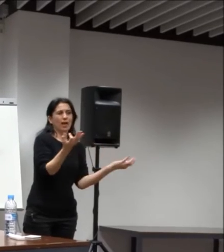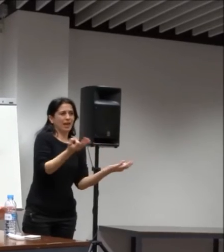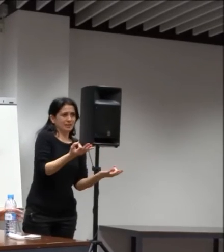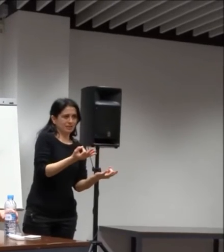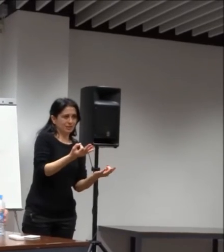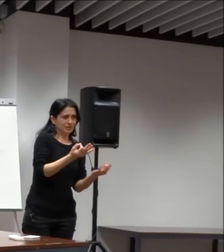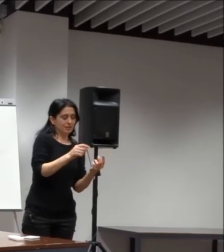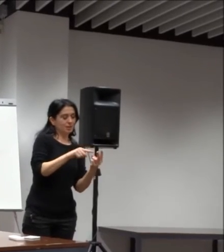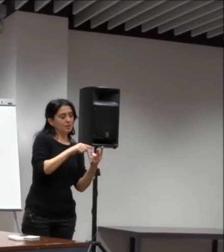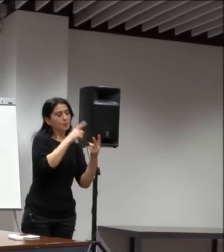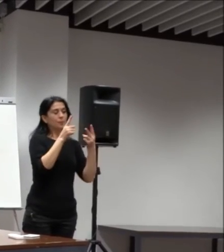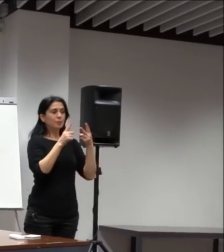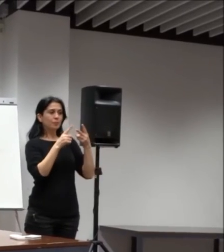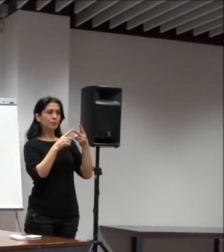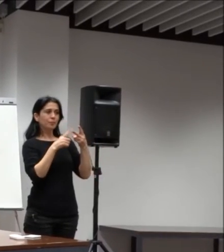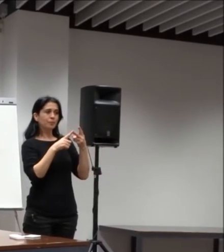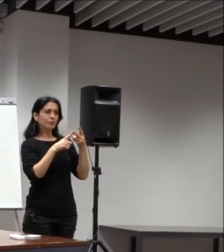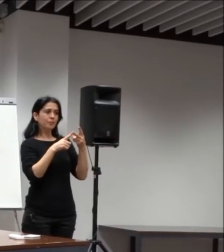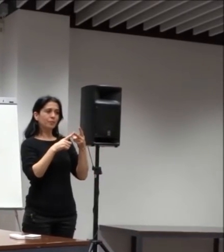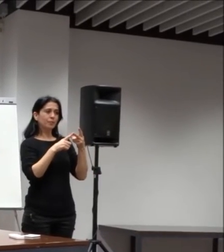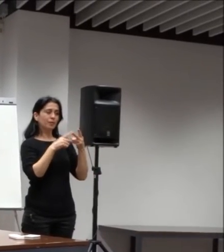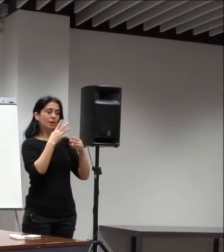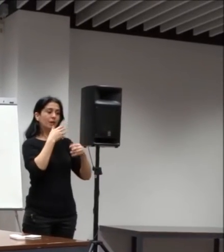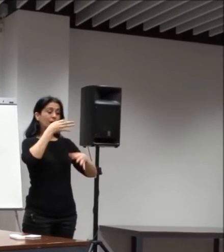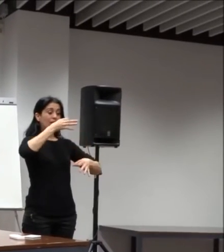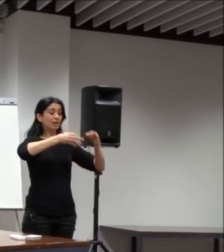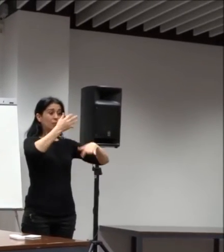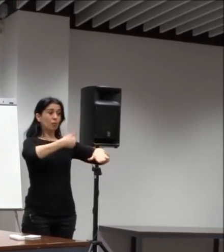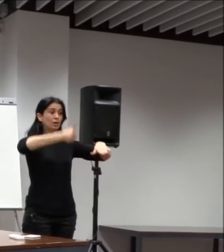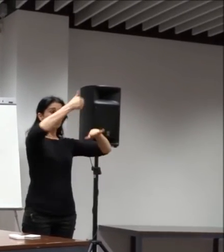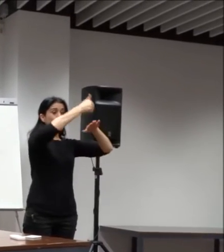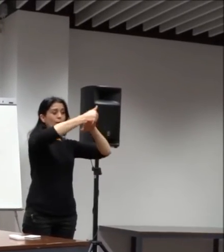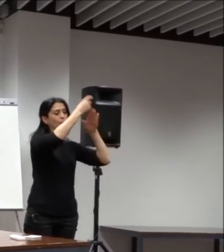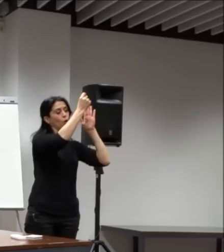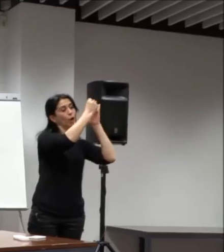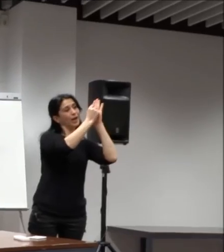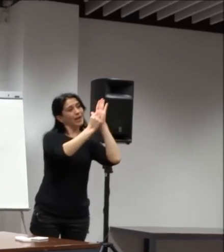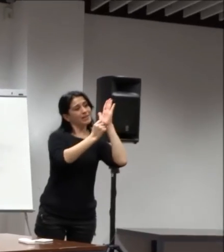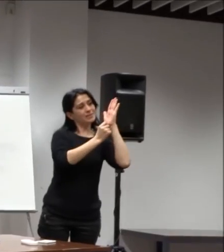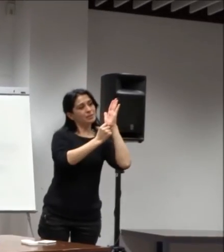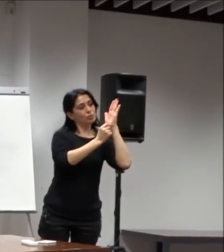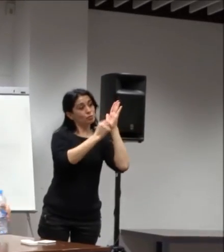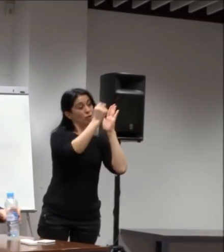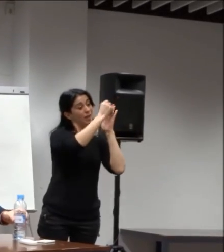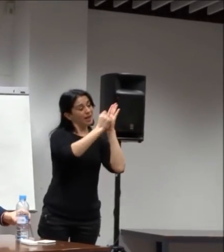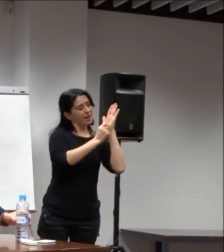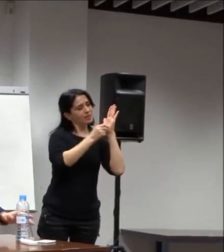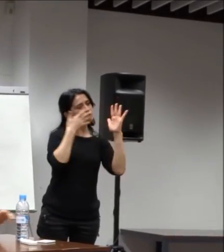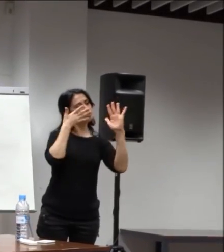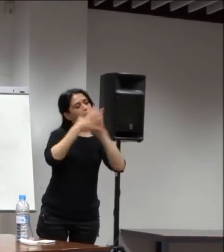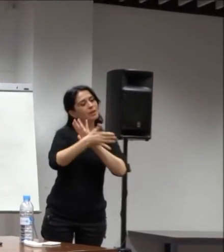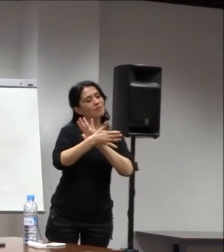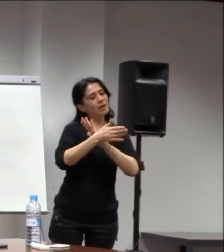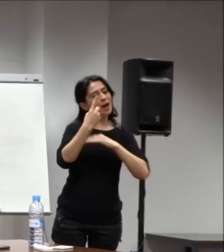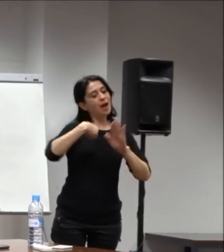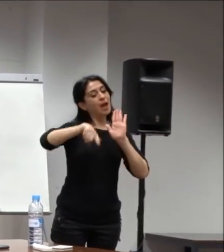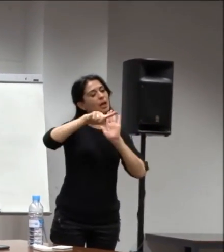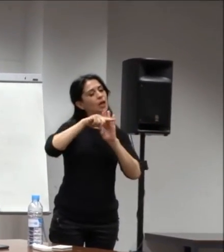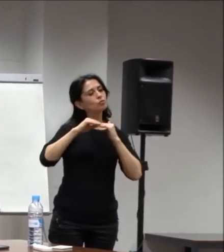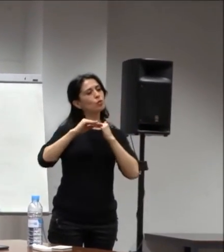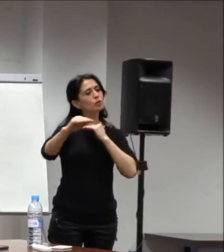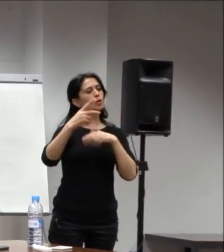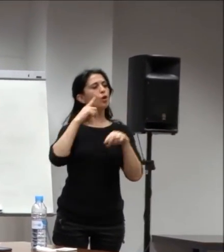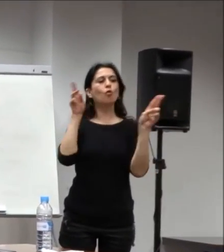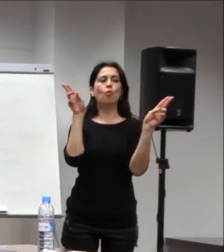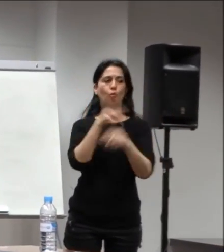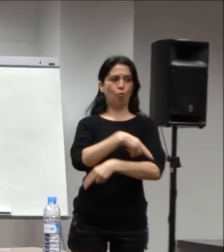continuación hablaremos de los requisitos que ha establecido el Supremo para que la cláusula suelo sea nula, porque no toda cláusula suelo es nula, por sí no son nulas, se tienen